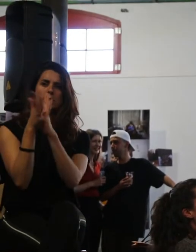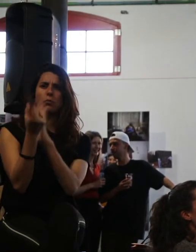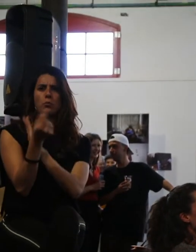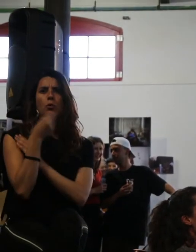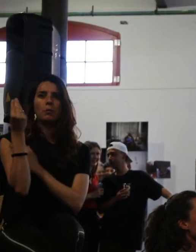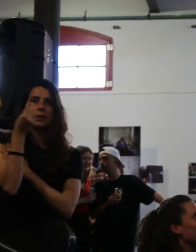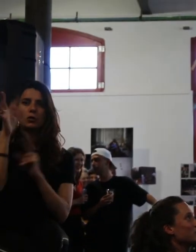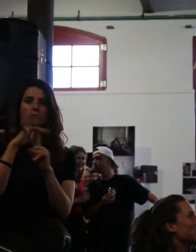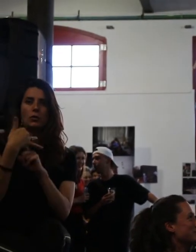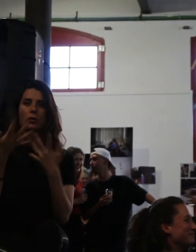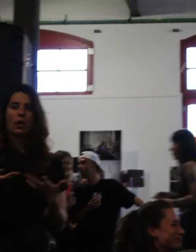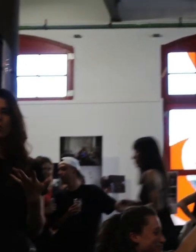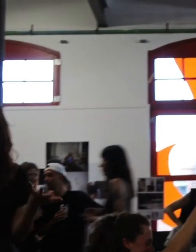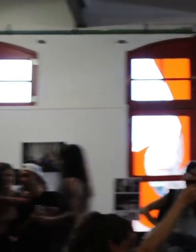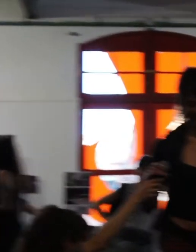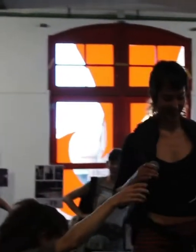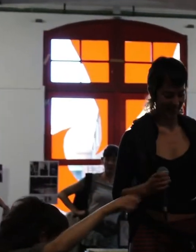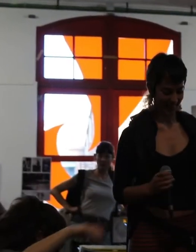la situación actual.